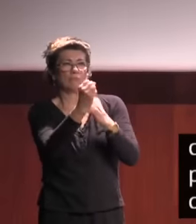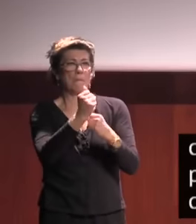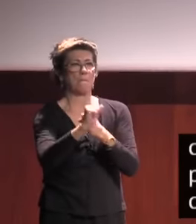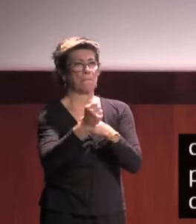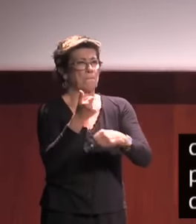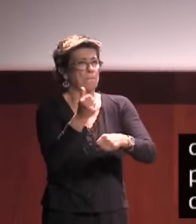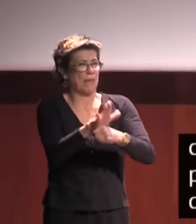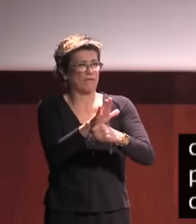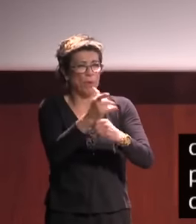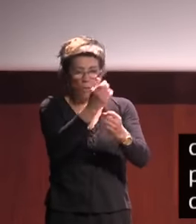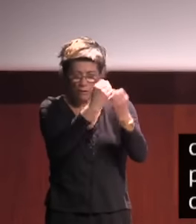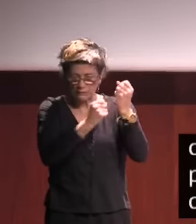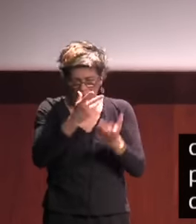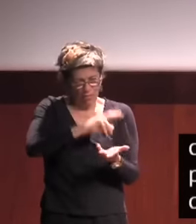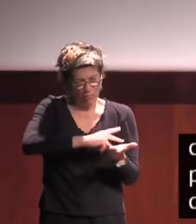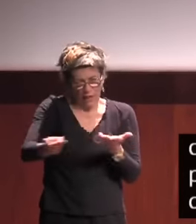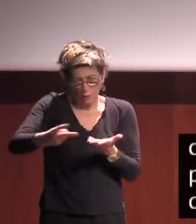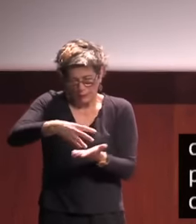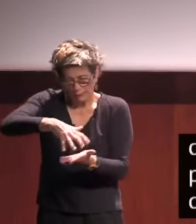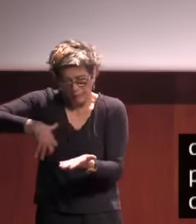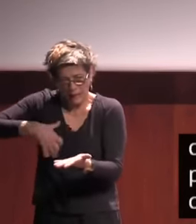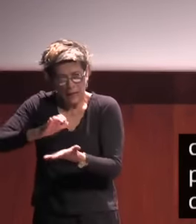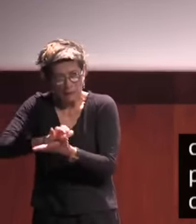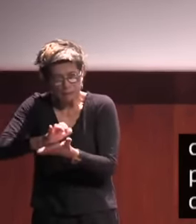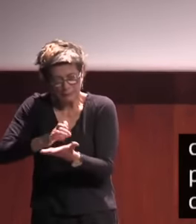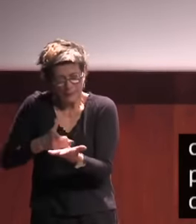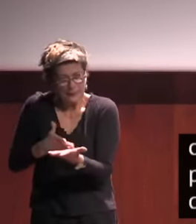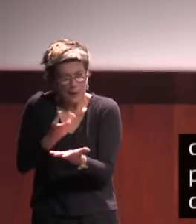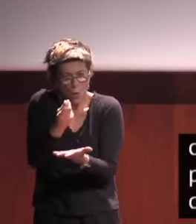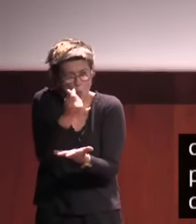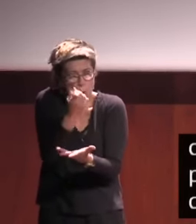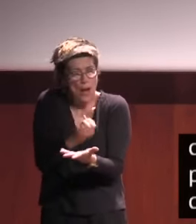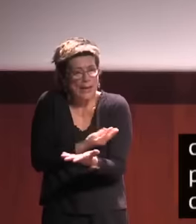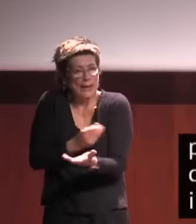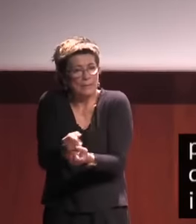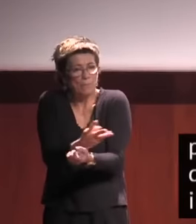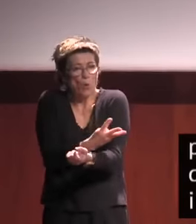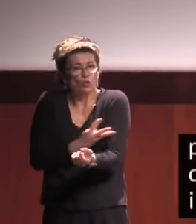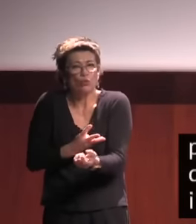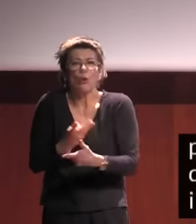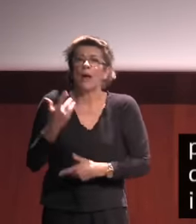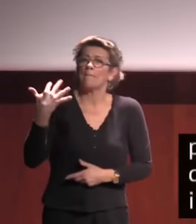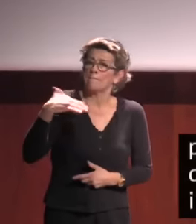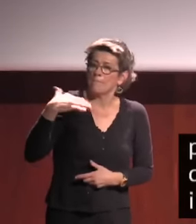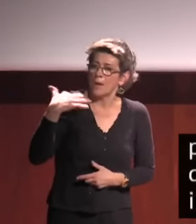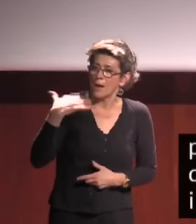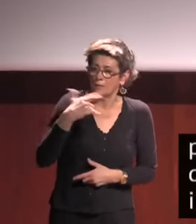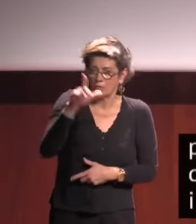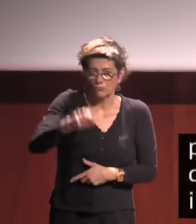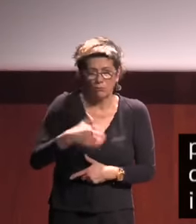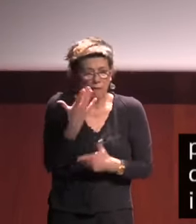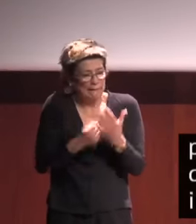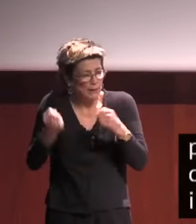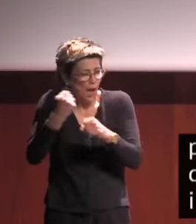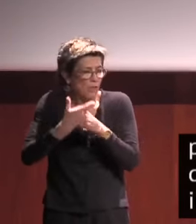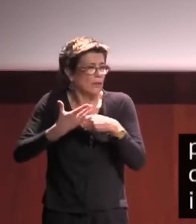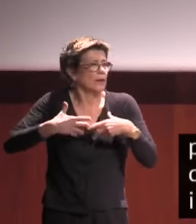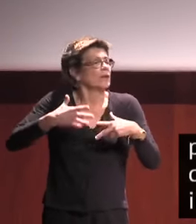lorsque le texte se trouve traduit et imprimé ? Mélanie Joseph, créatrice et chercheuse, abordera ces